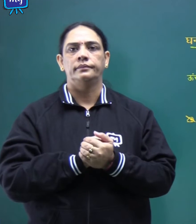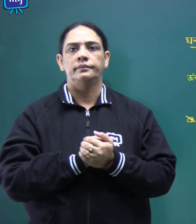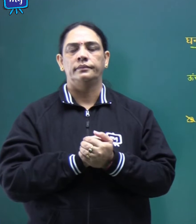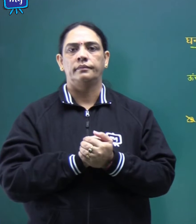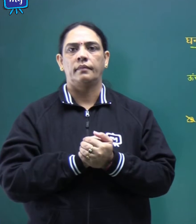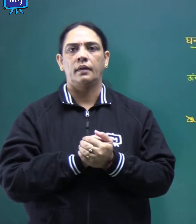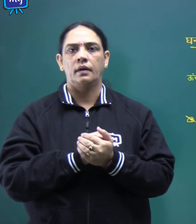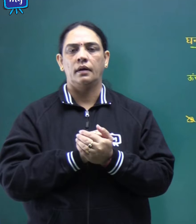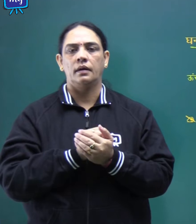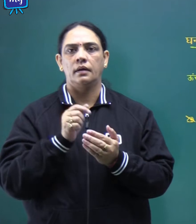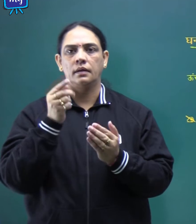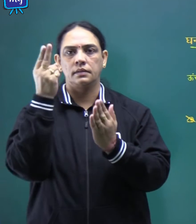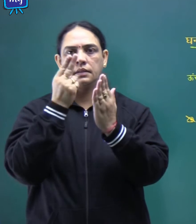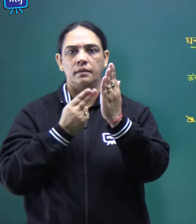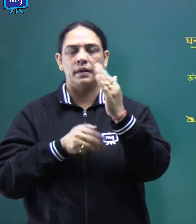चित्र में